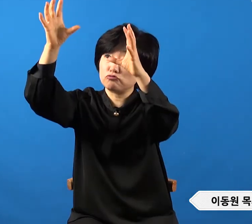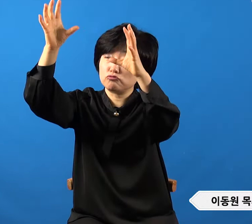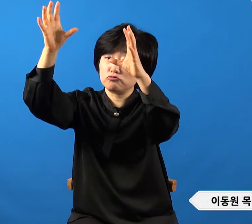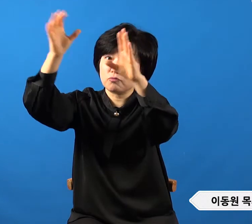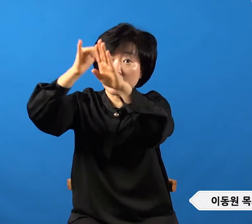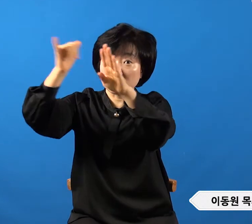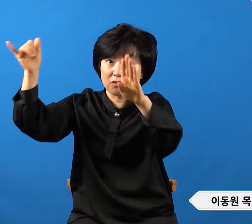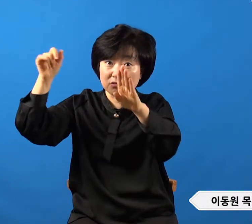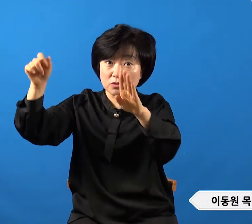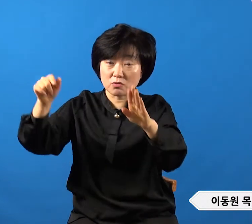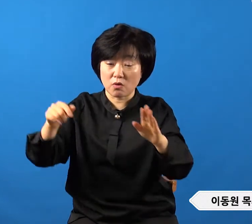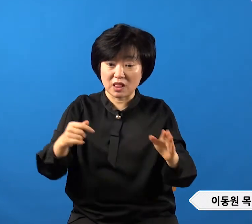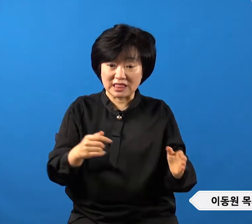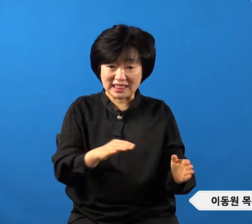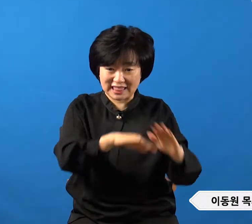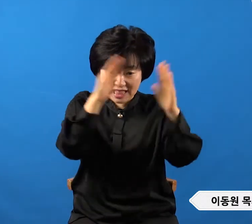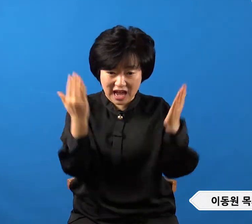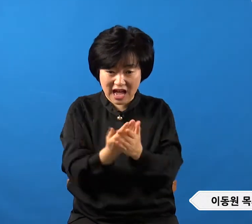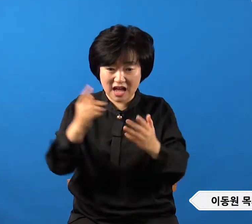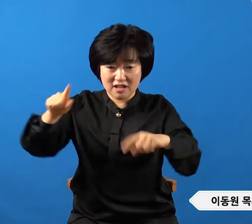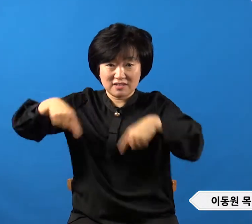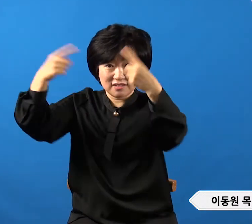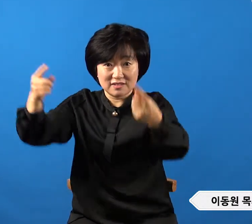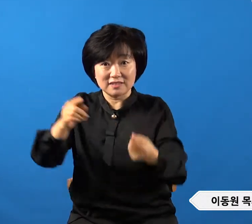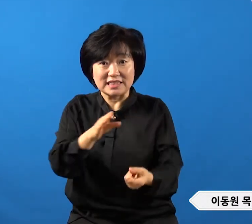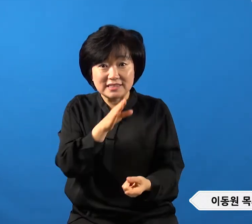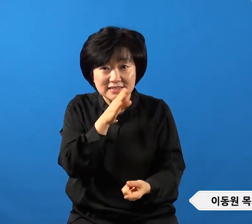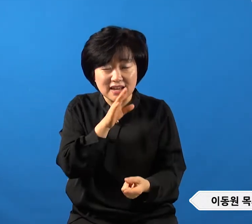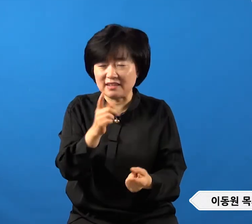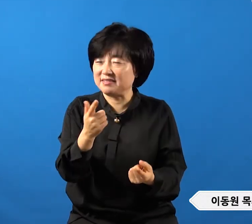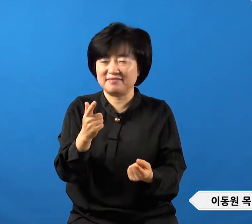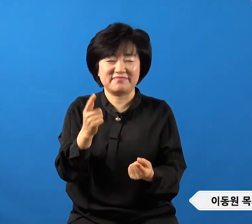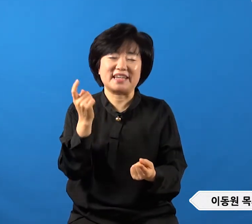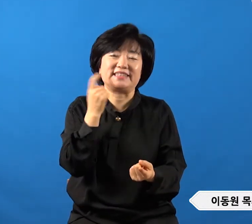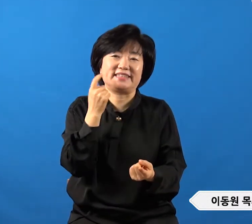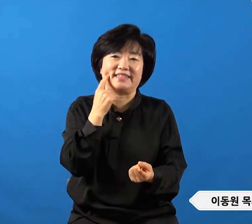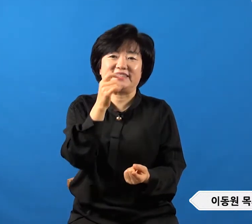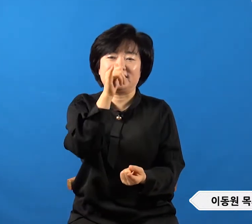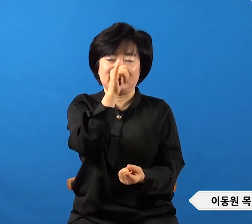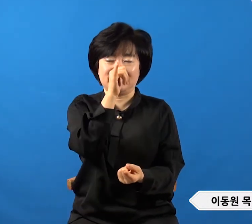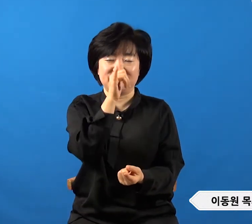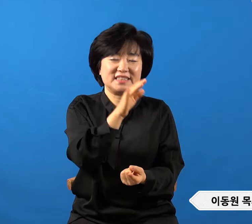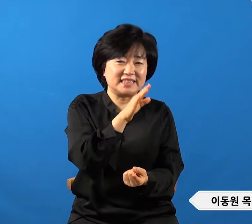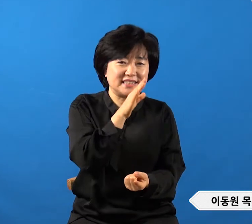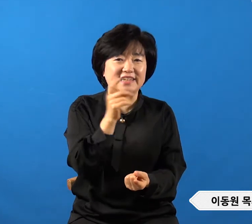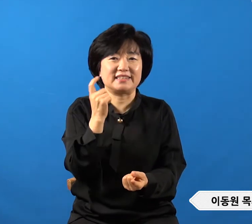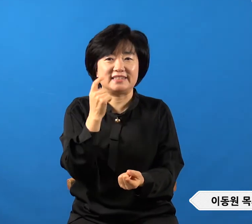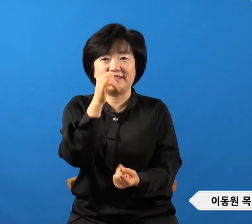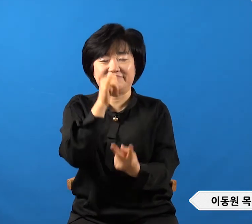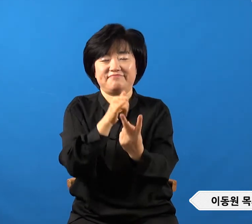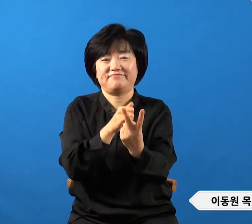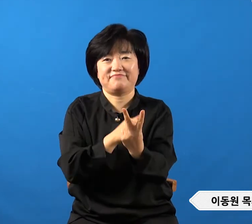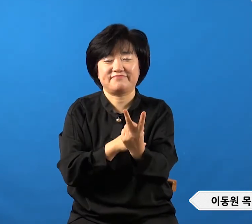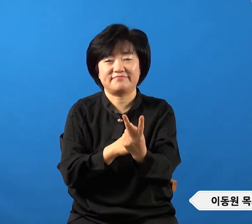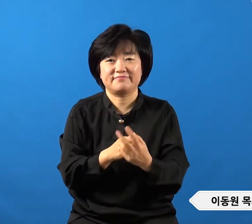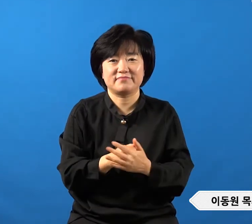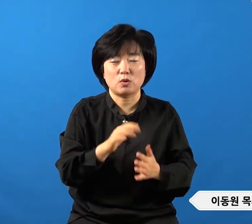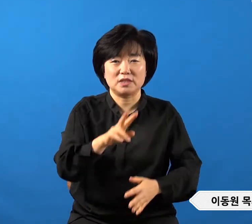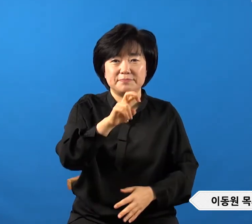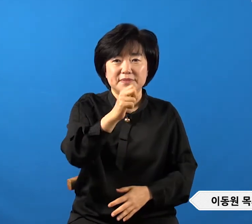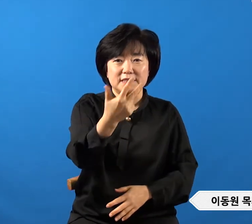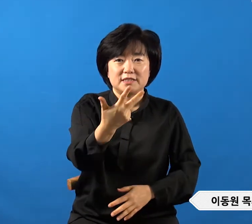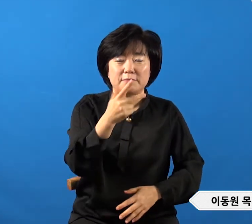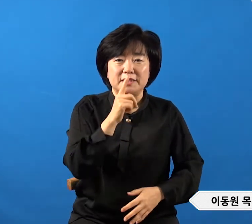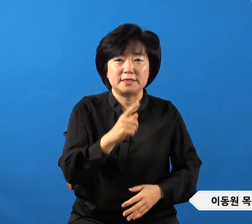진짜가 아니고 그 중에 가짜 백성들이 있다는 것입니다. 뒤섞여 있다는 것이에요. 오늘 본문의